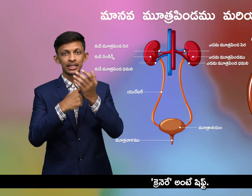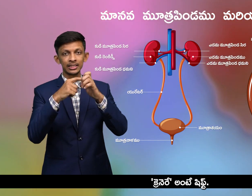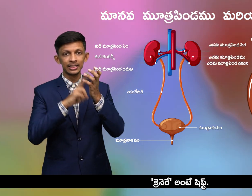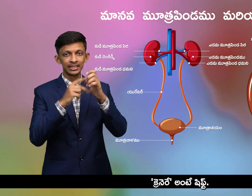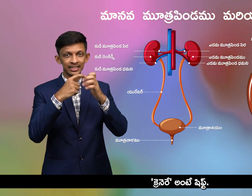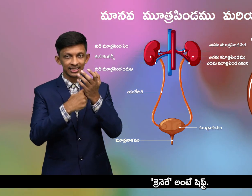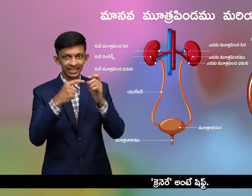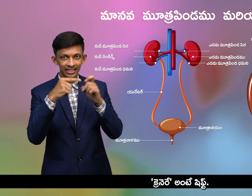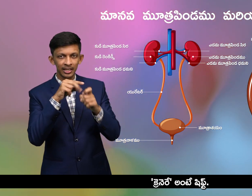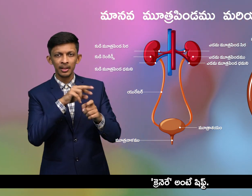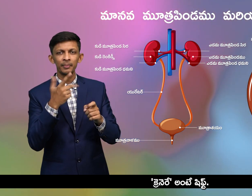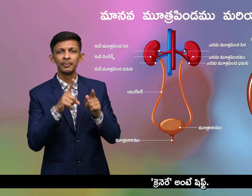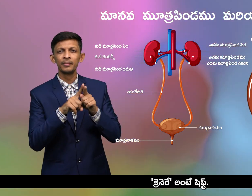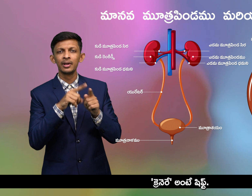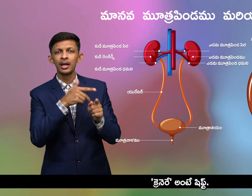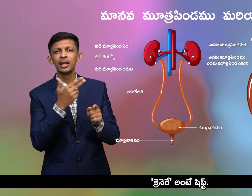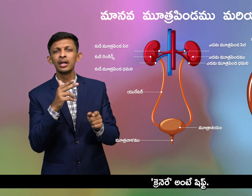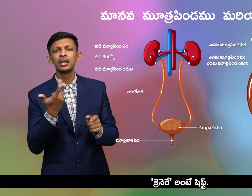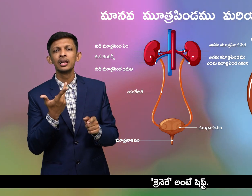క్రెనేరే అంటే షిఫ్ట్.